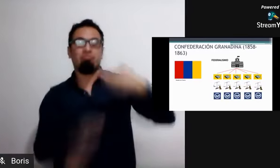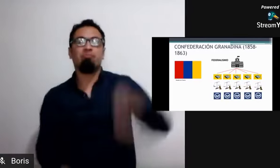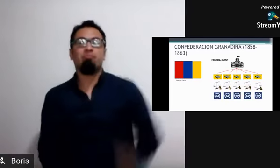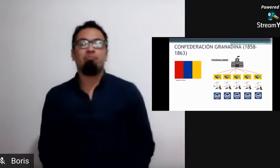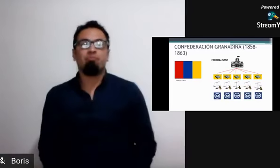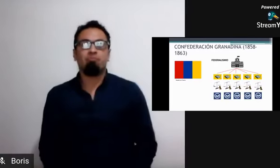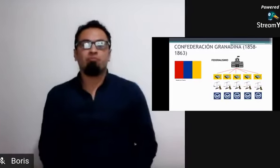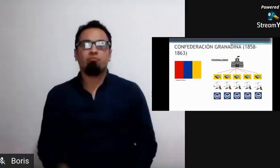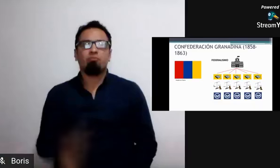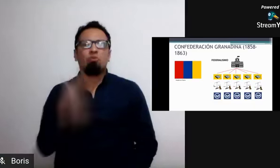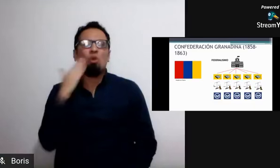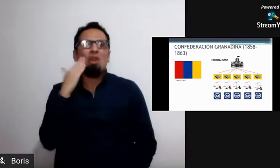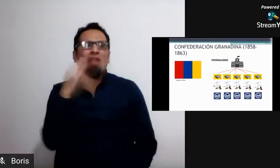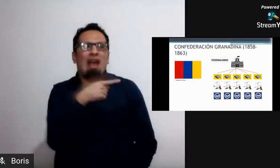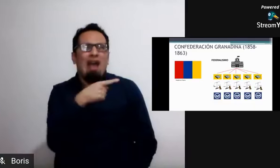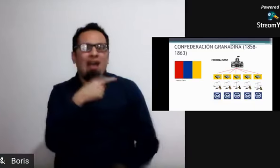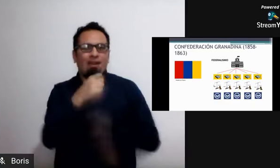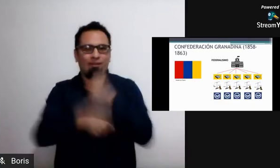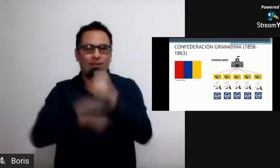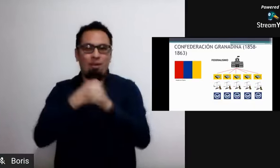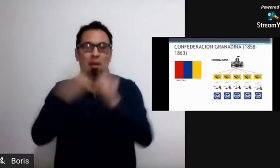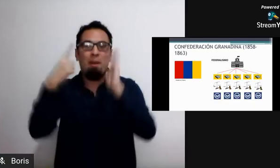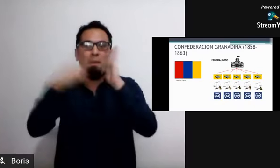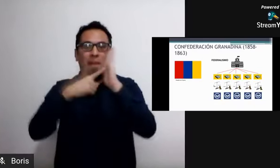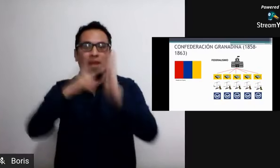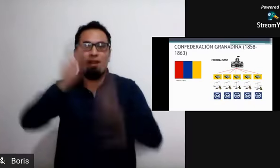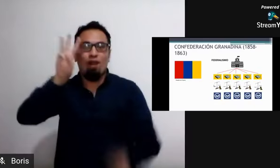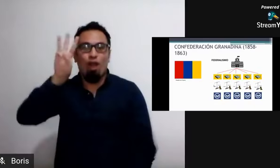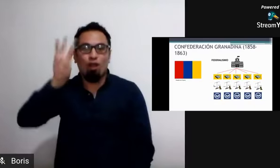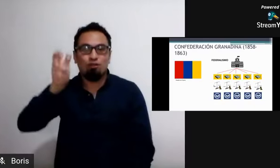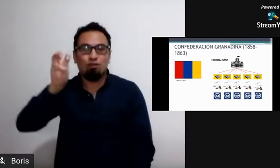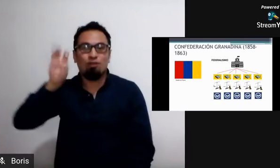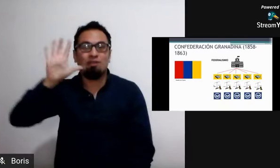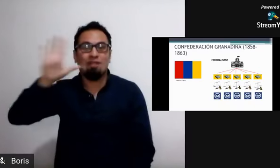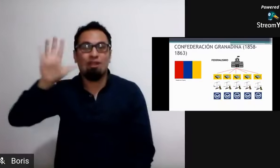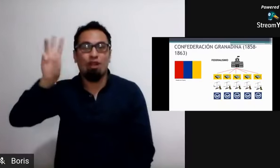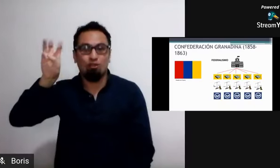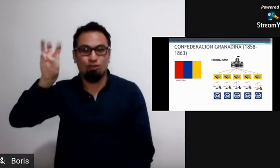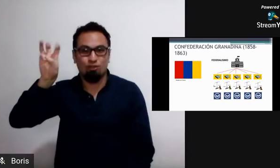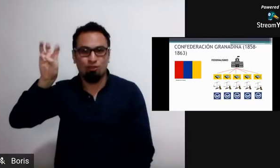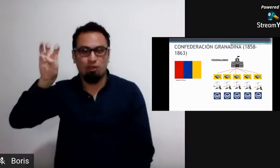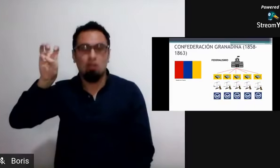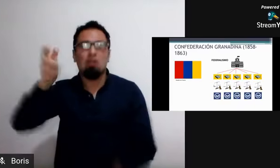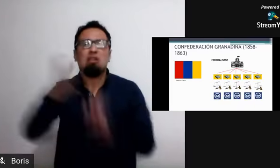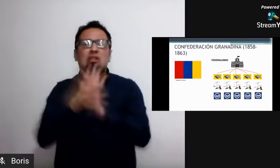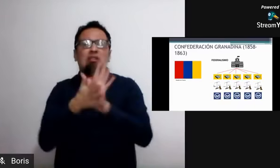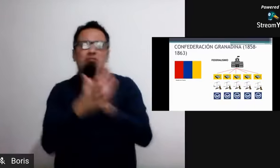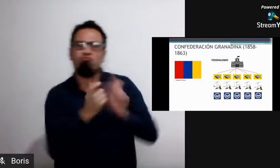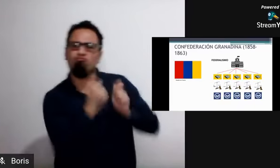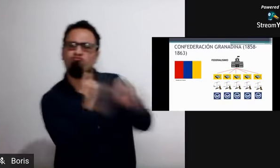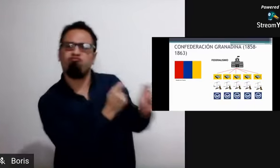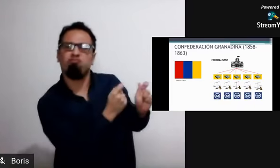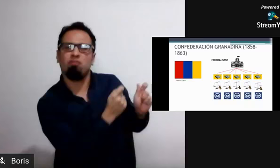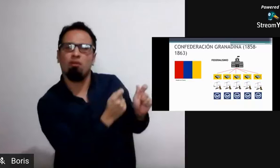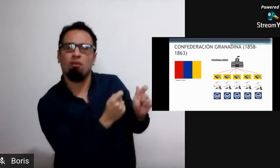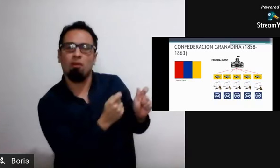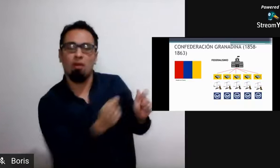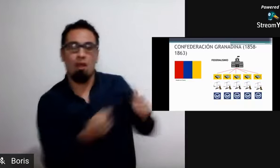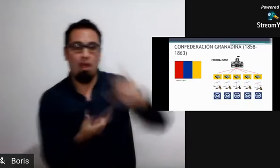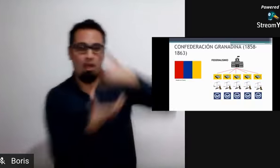y empiezan a darse unas modificaciones en los tamaños de los colores, de las franjas de los colores que tiene la